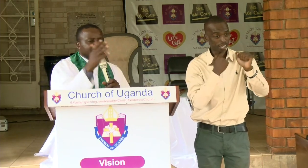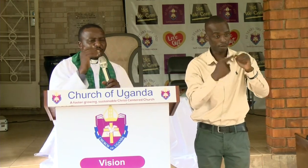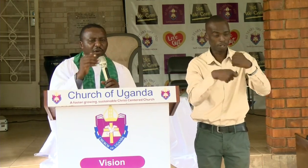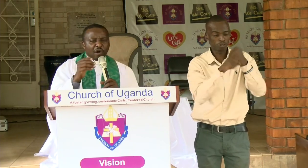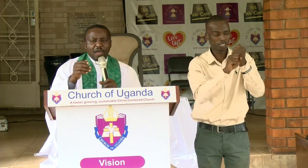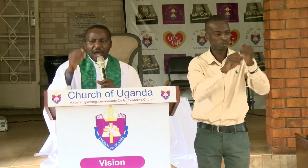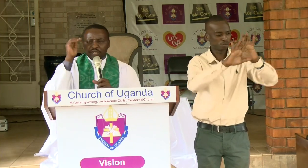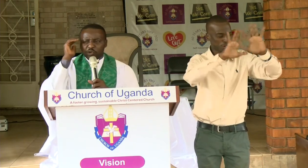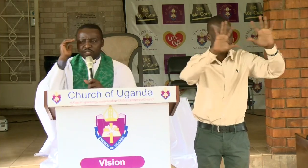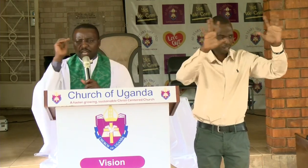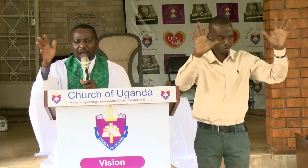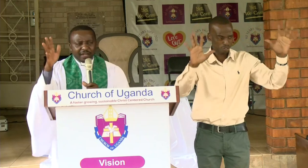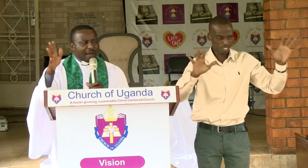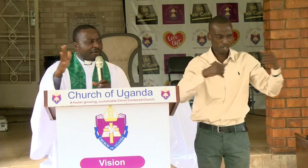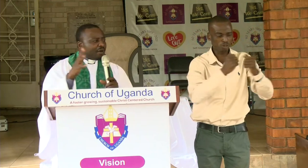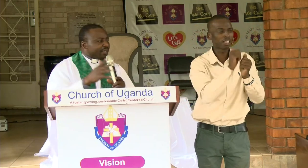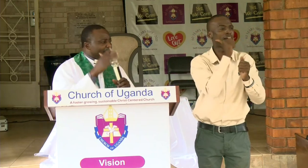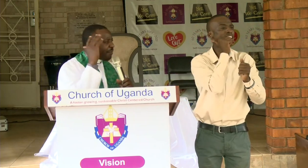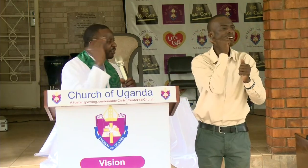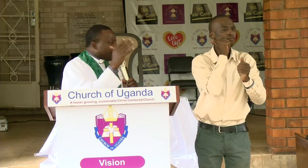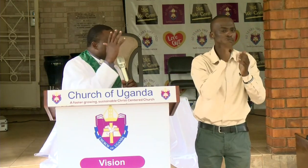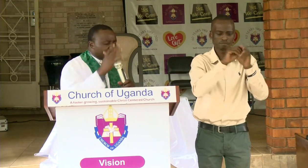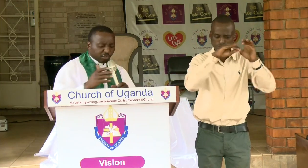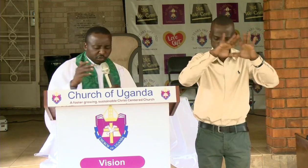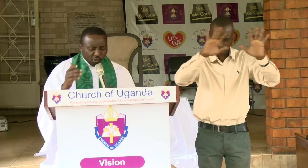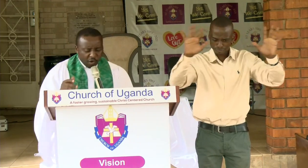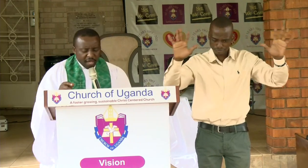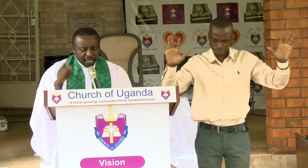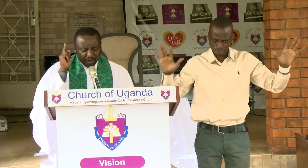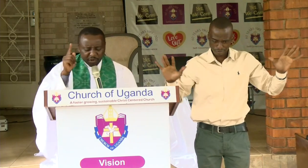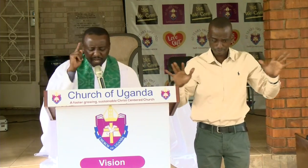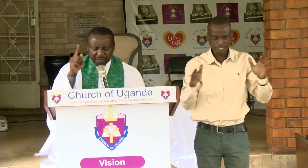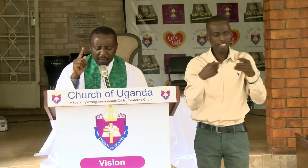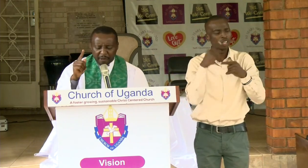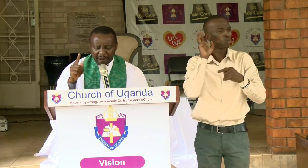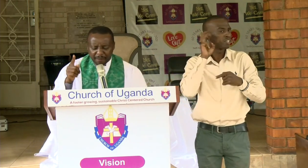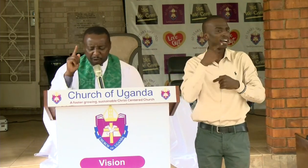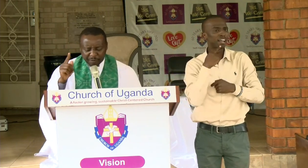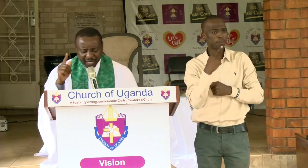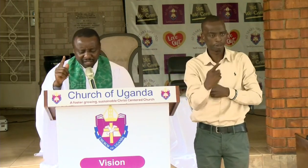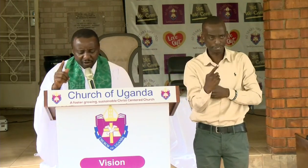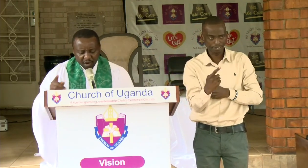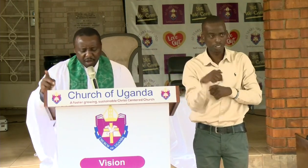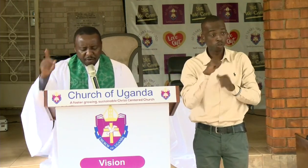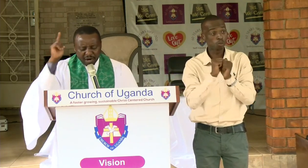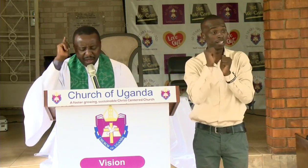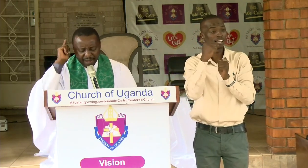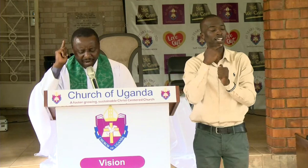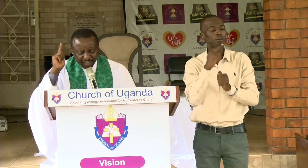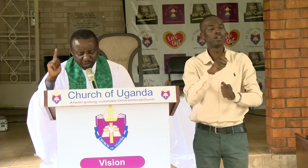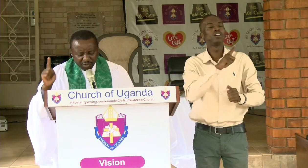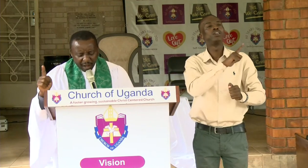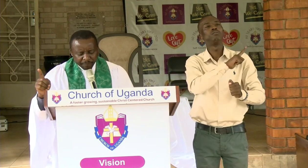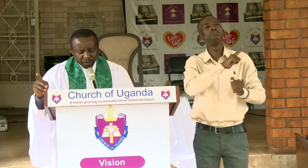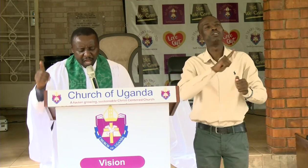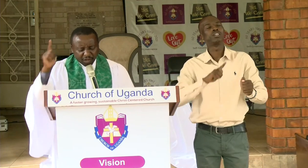ebintu abitaddewo, atonze Adamu naye amutaddewo mu lusuku. Naye wulira ebigambo by'abagamba 15, Mukama Katonda